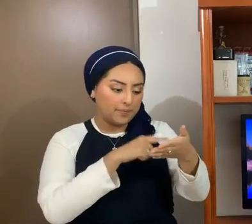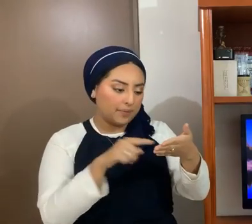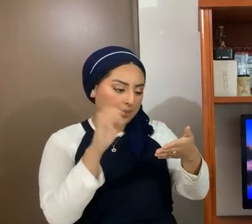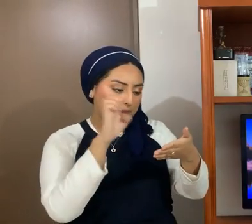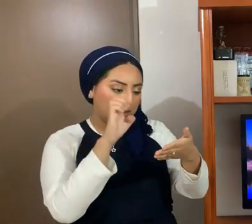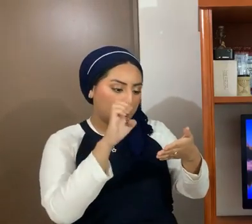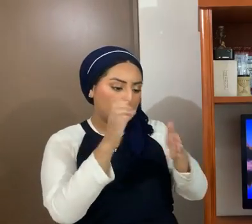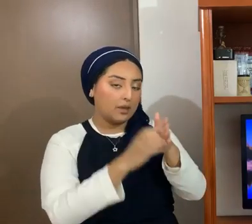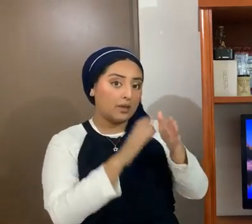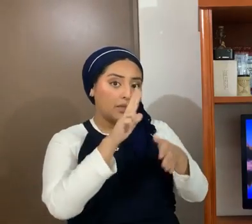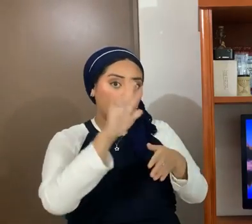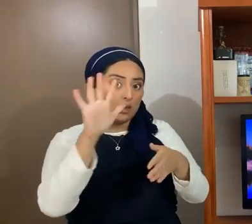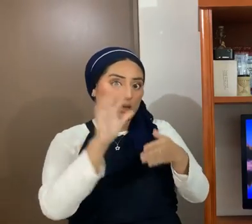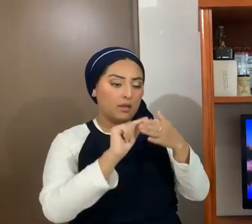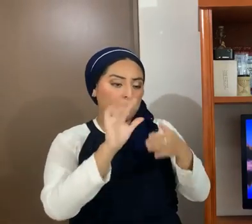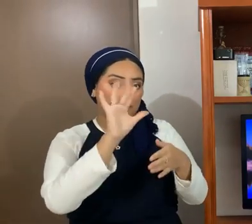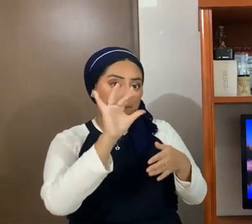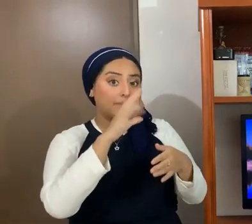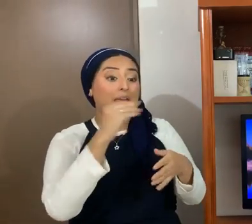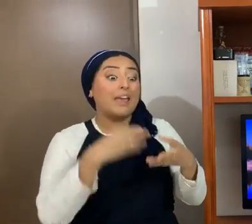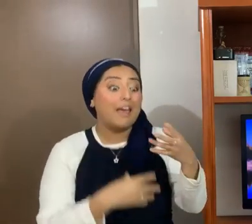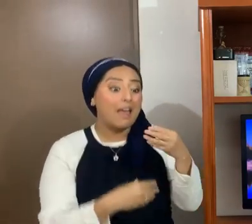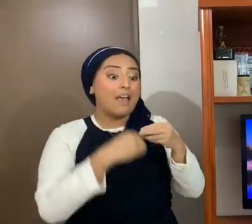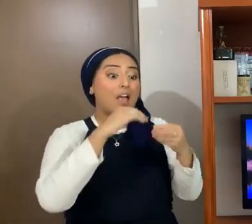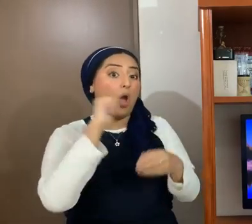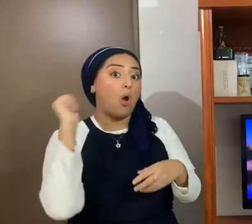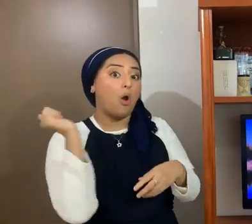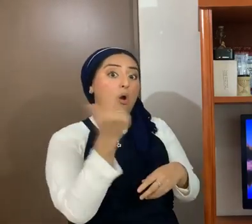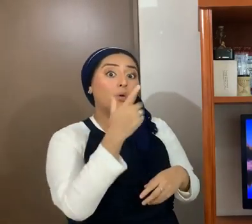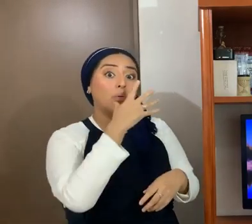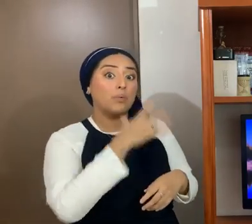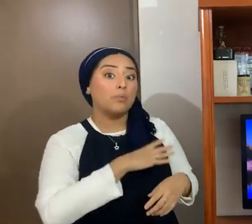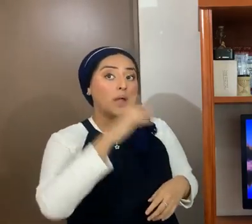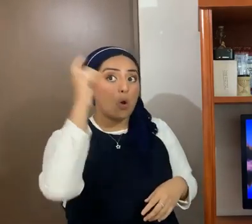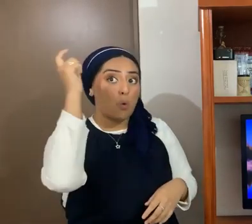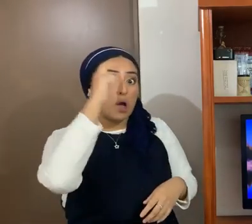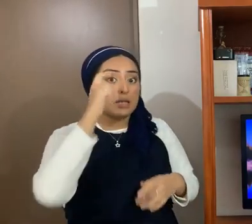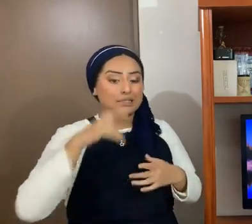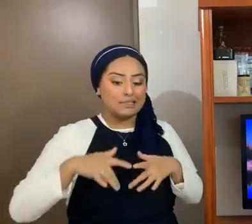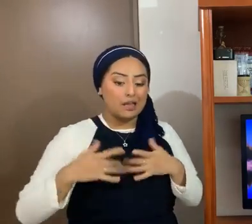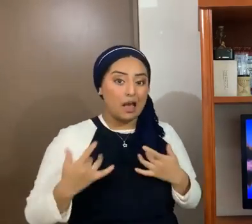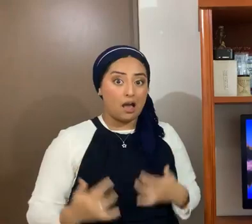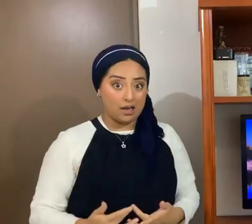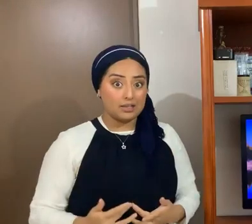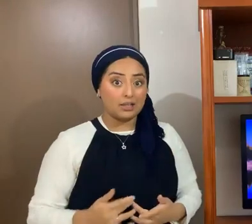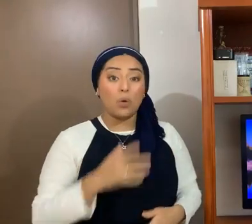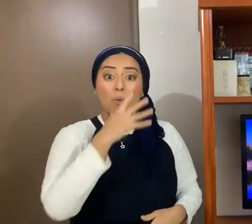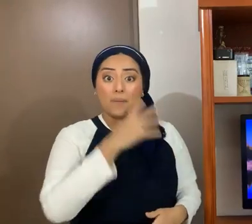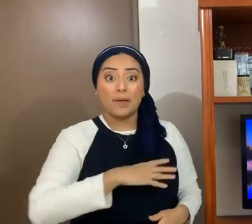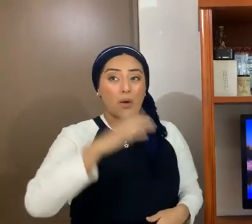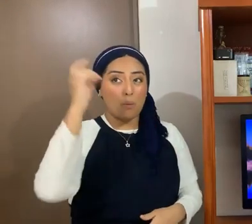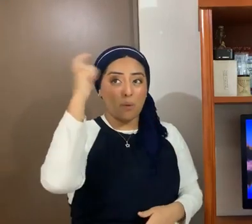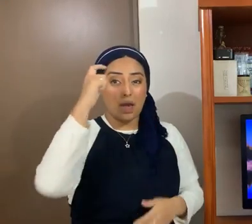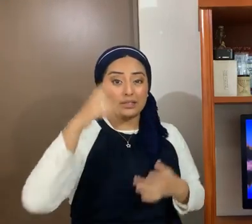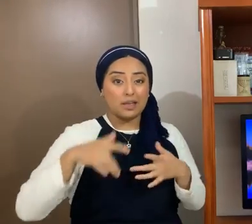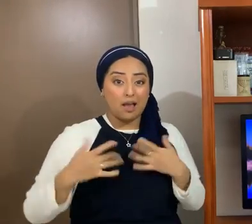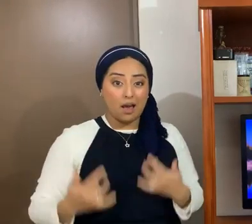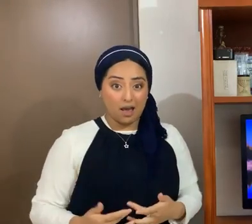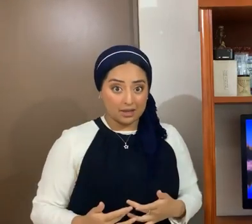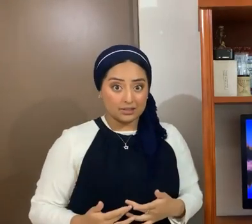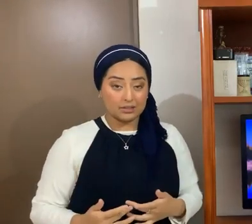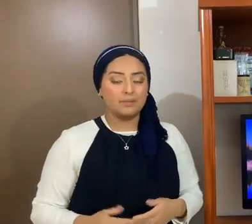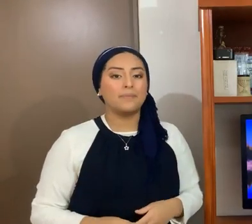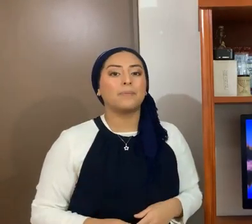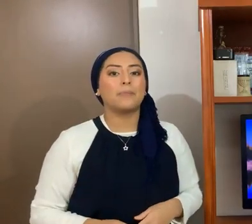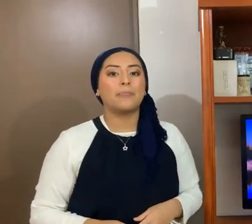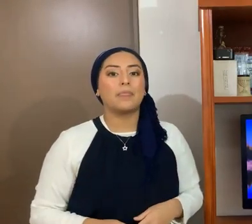Éxodo 35-25, además todas las mujeres sabias de corazón, fíjense, sabias, y aquí está lo de los